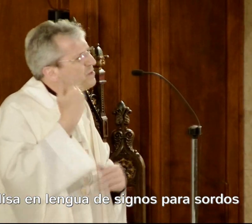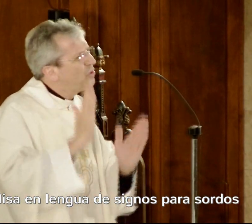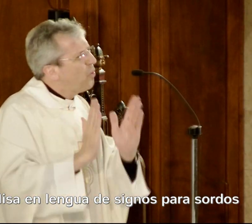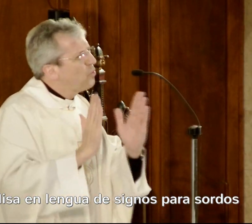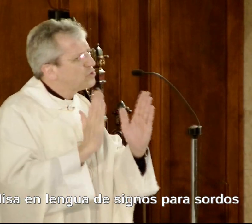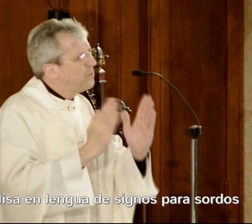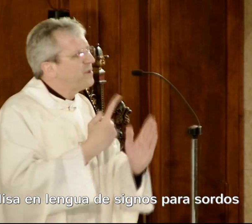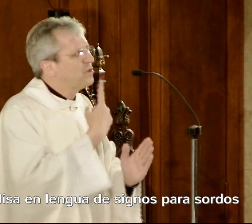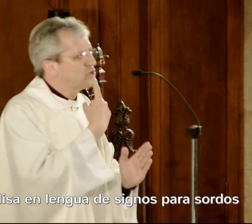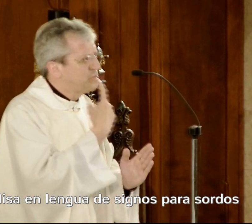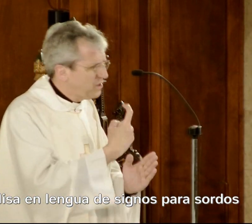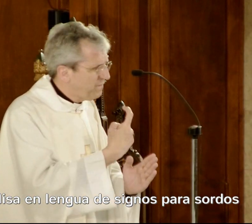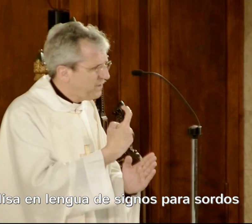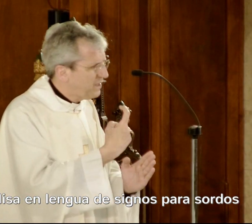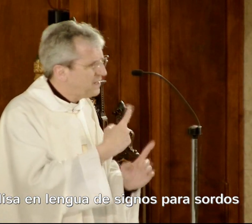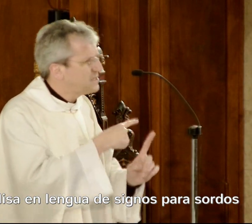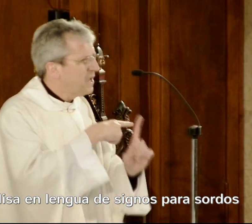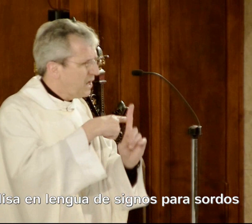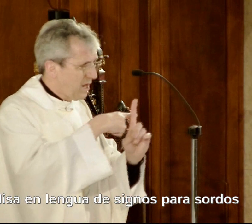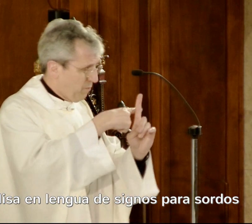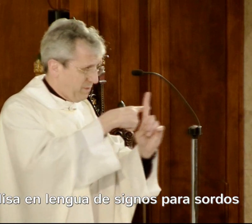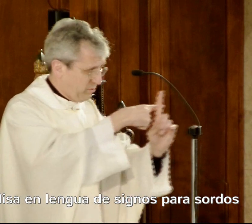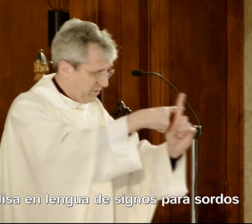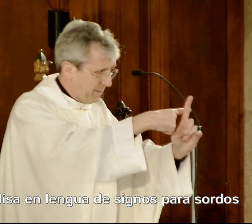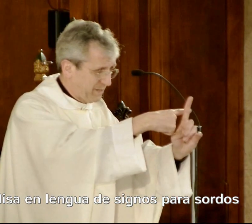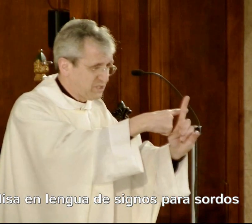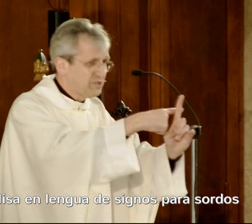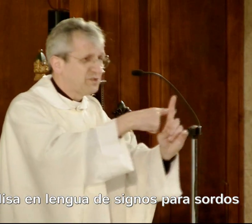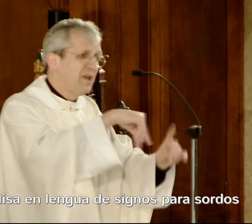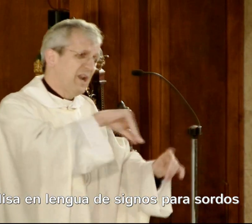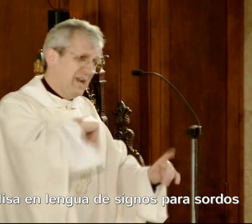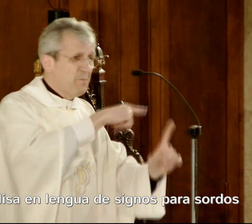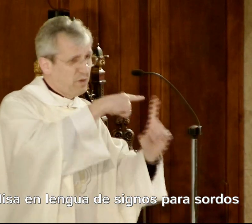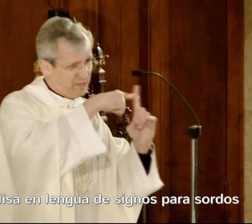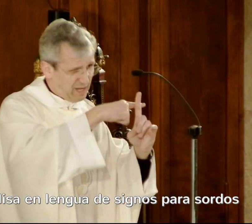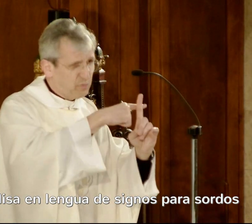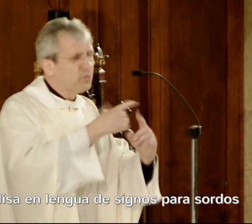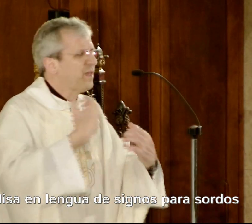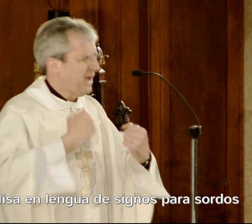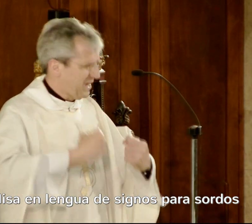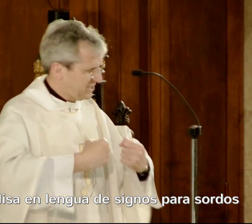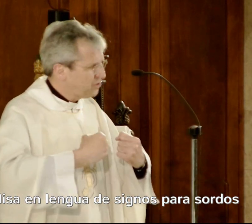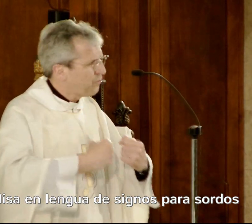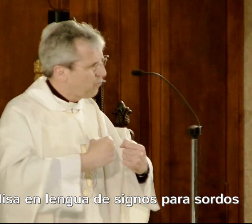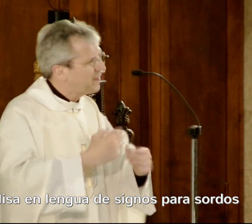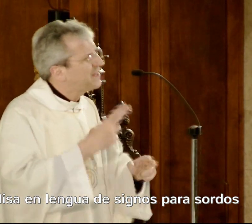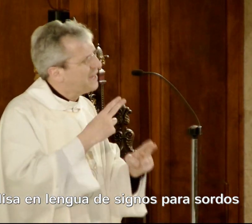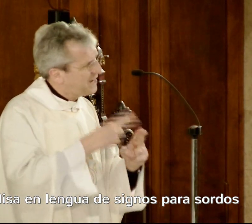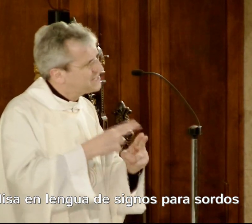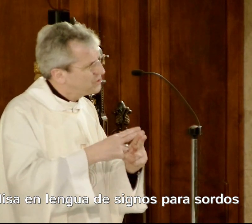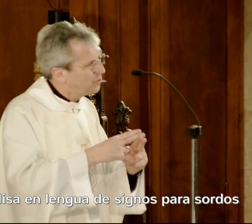vivido unos momentos muy difíciles, el momento de la pasión, la muerte en la cruz, ha sido fuerte, ha sido